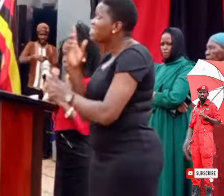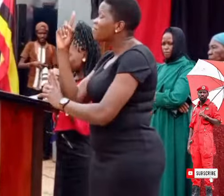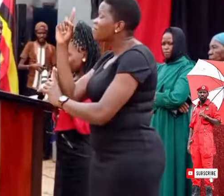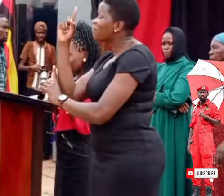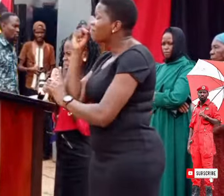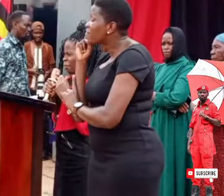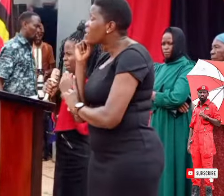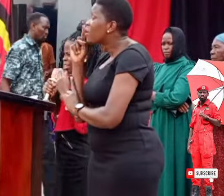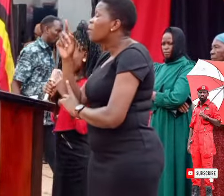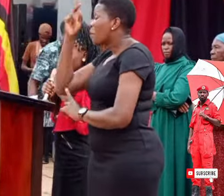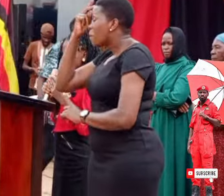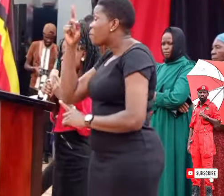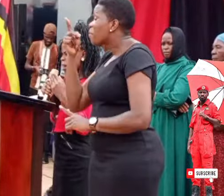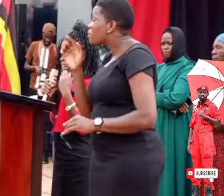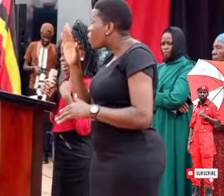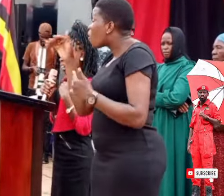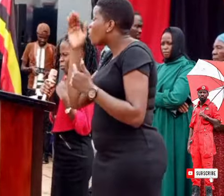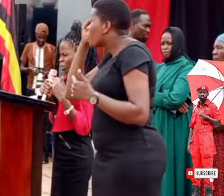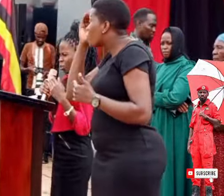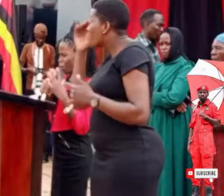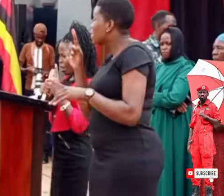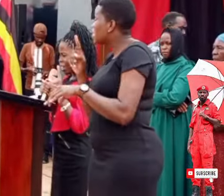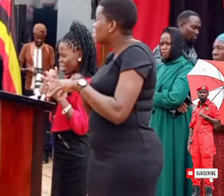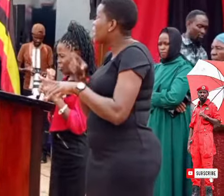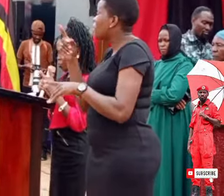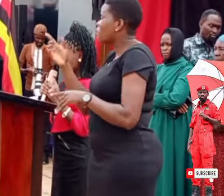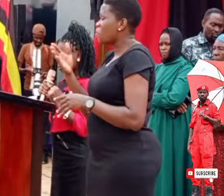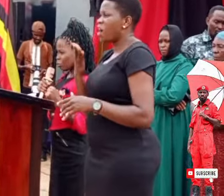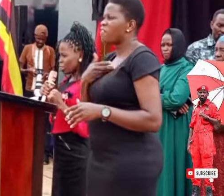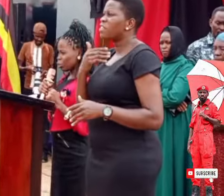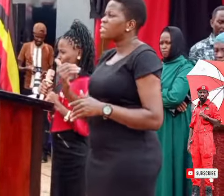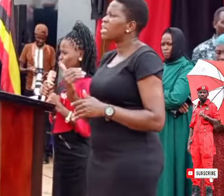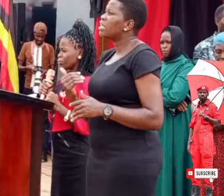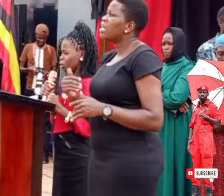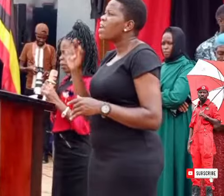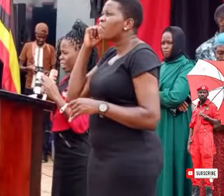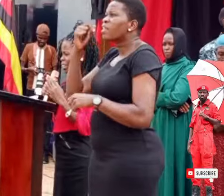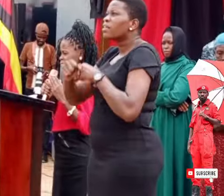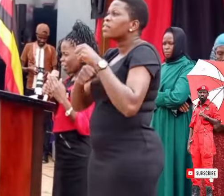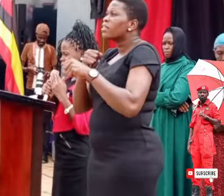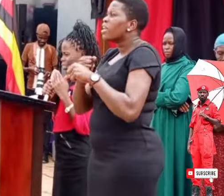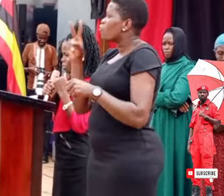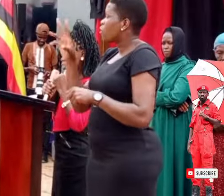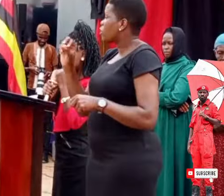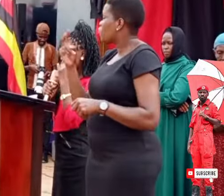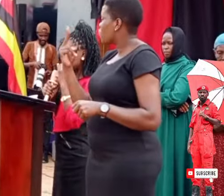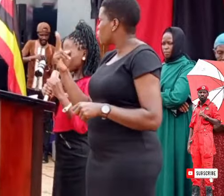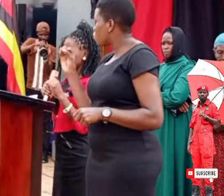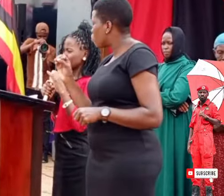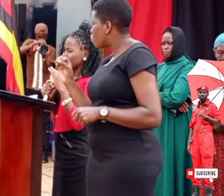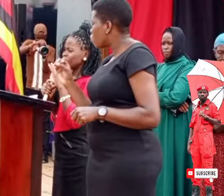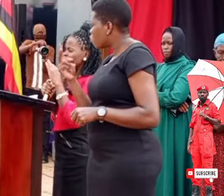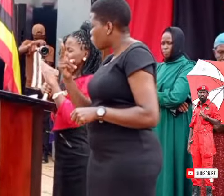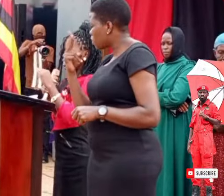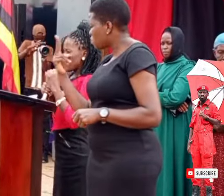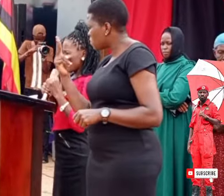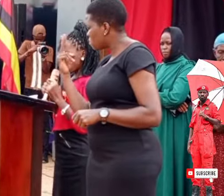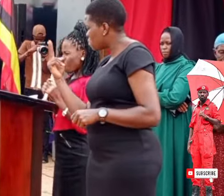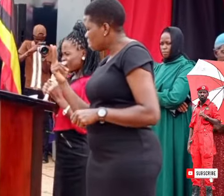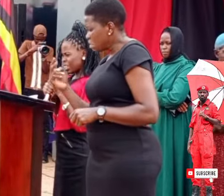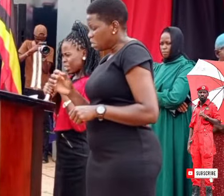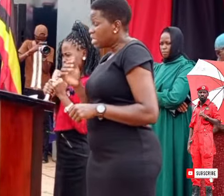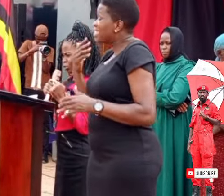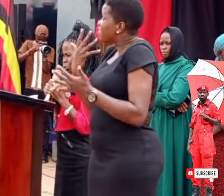nkuma ekiro ekyo abazadde mwenda mumanyi nga muyita omwana ng'ali wansi okubanga yali 2022 omwana ali yakaweza nooza emyaka